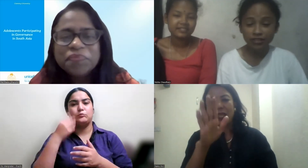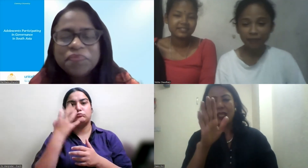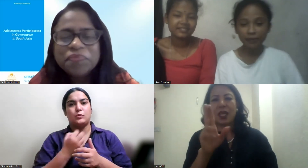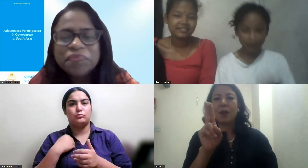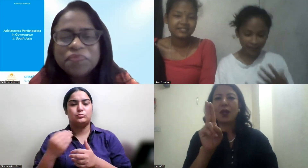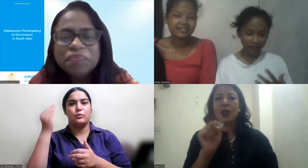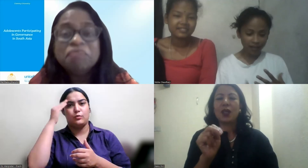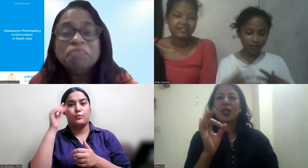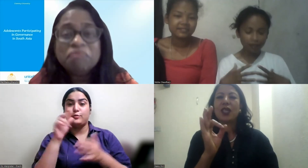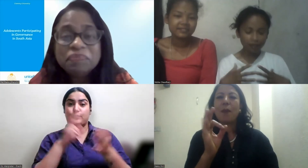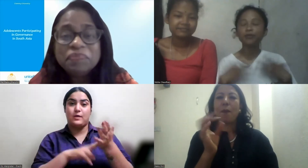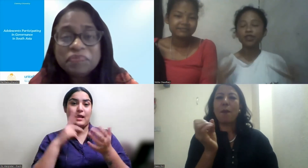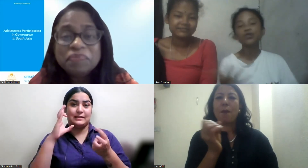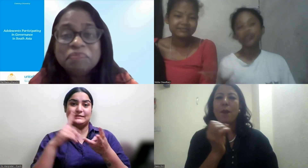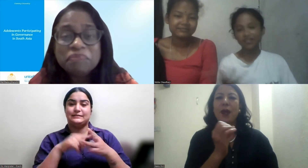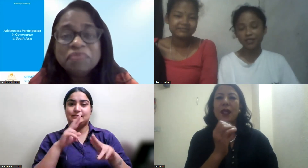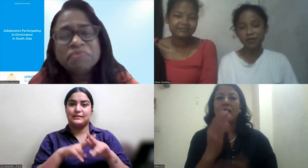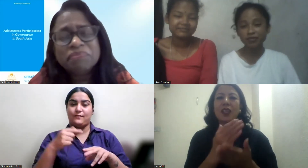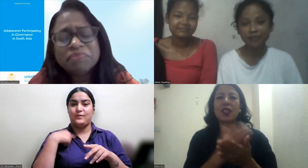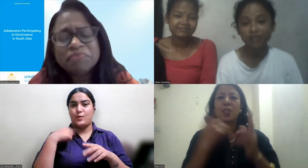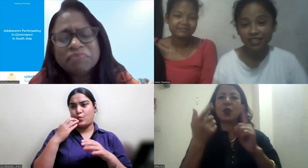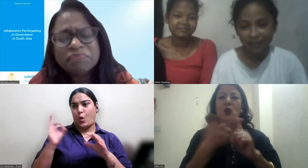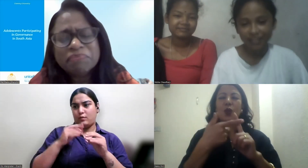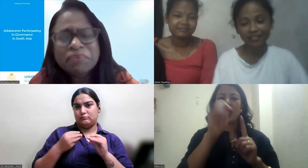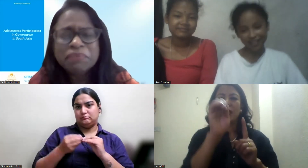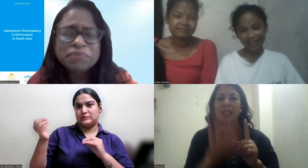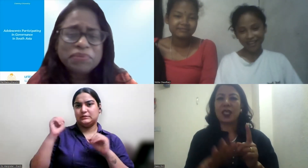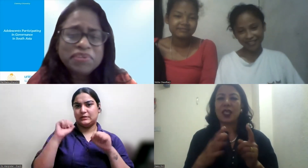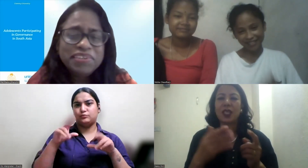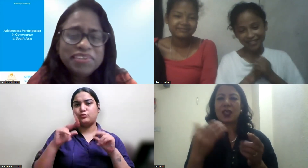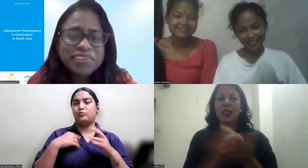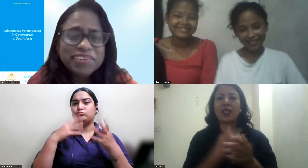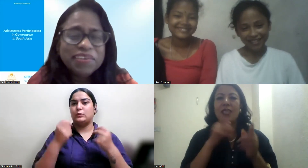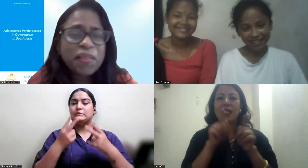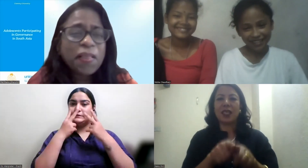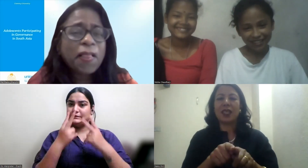युनिसेफ भन्दा मतलब कसरी जोड्न सक्छौँ युनिसेफ संस्थासँग